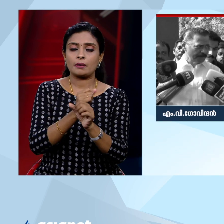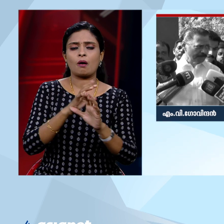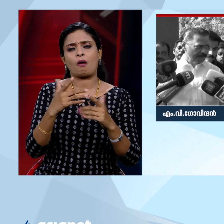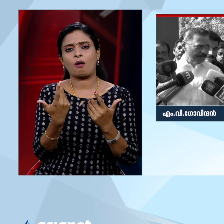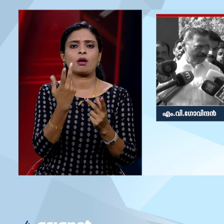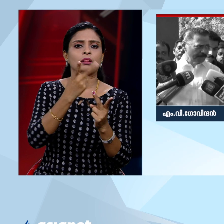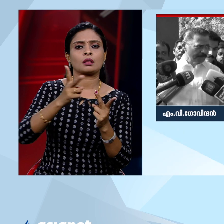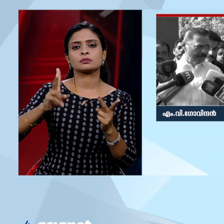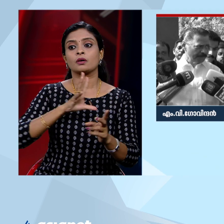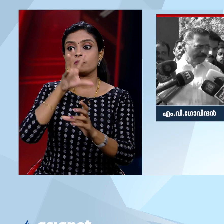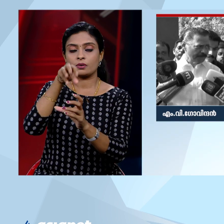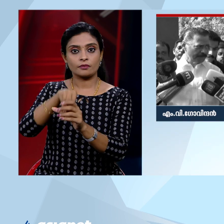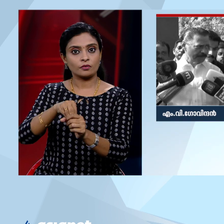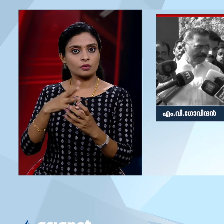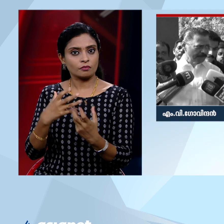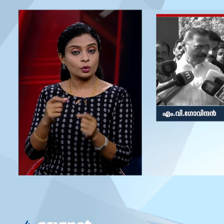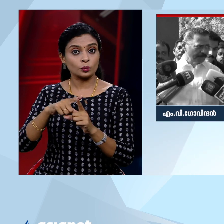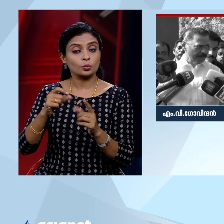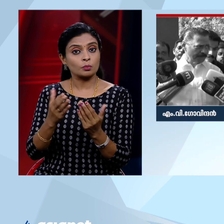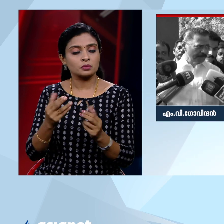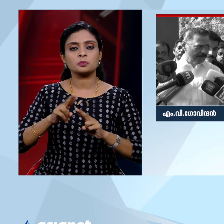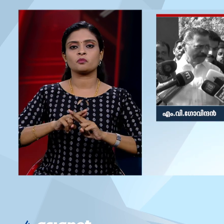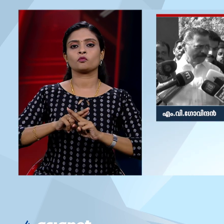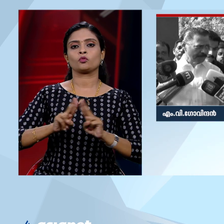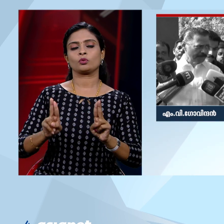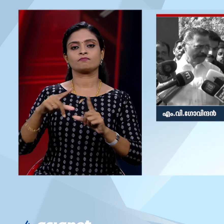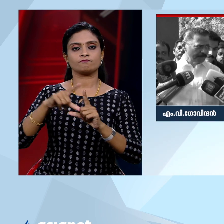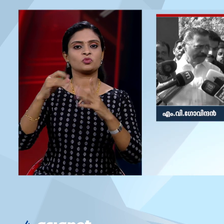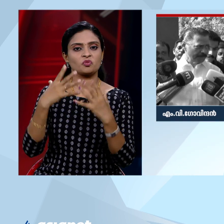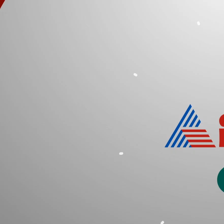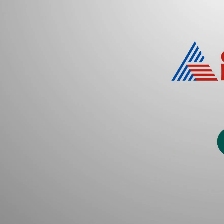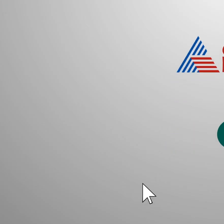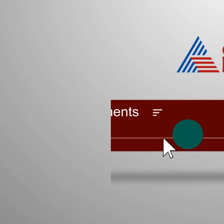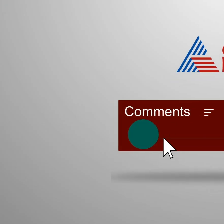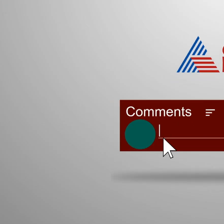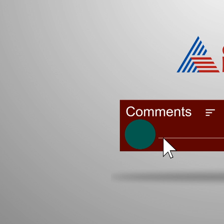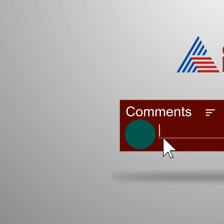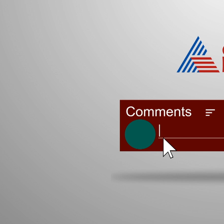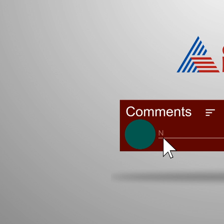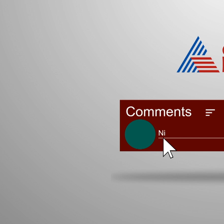ചെയ്യാൻ സാധിക്കുന്നതിൻ്റെ പരമാവധി കാര്യങ്ങൾ ചെയ്യണം എന്നാണ് ആഗ്രഹിക്കുന്നത്.